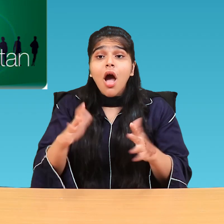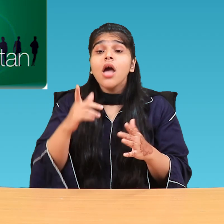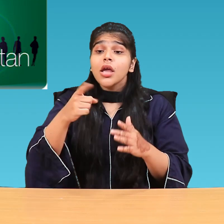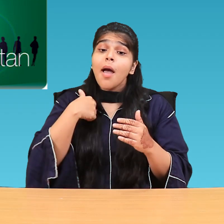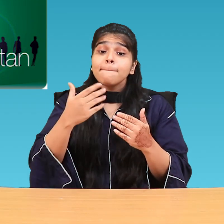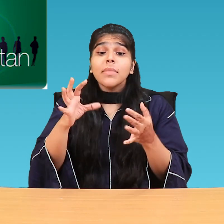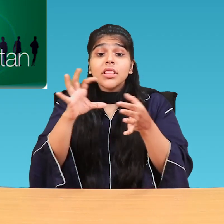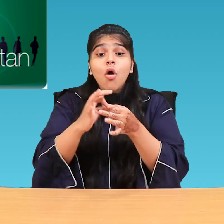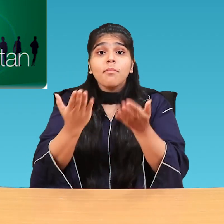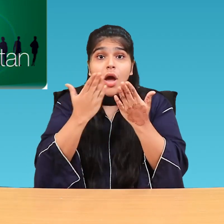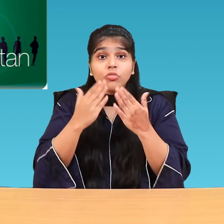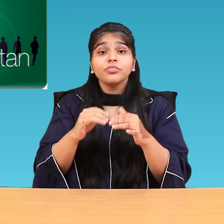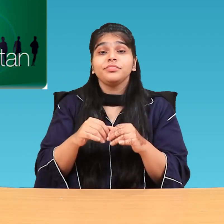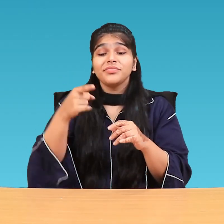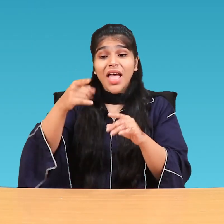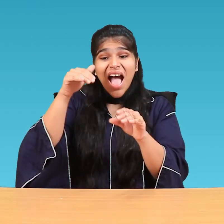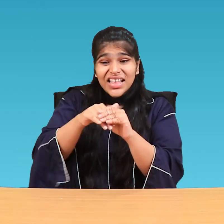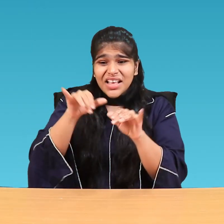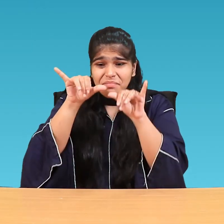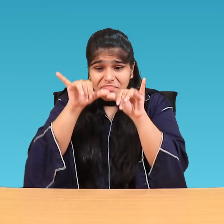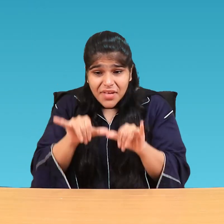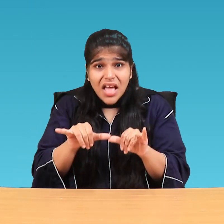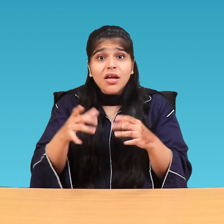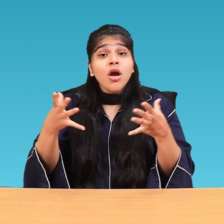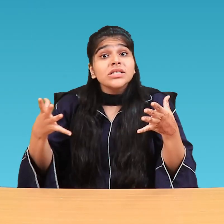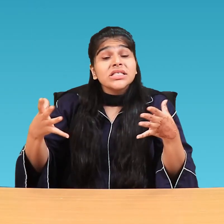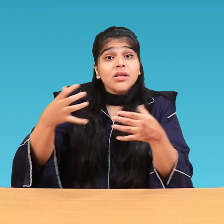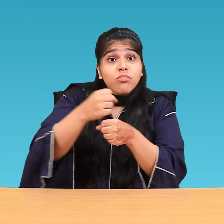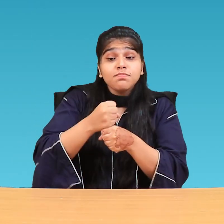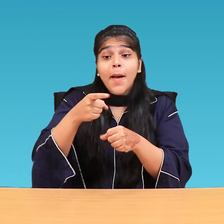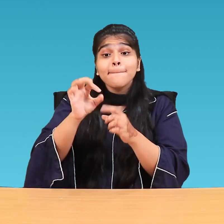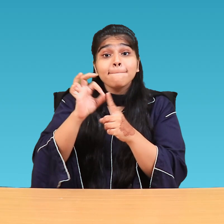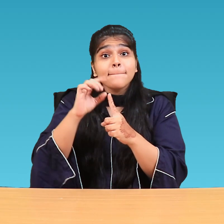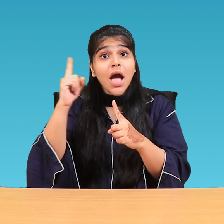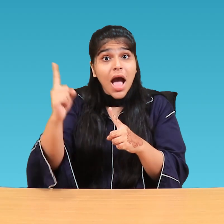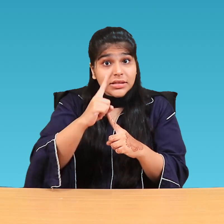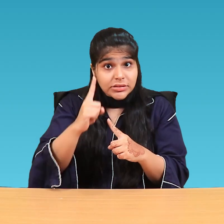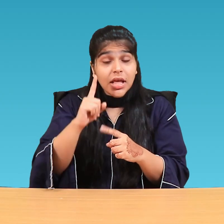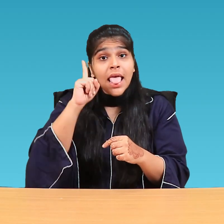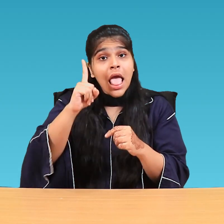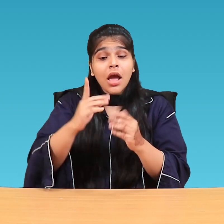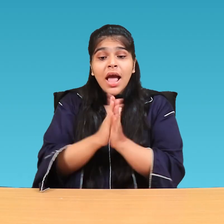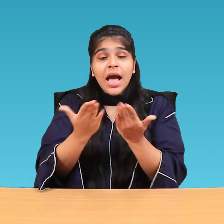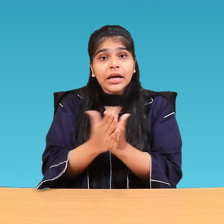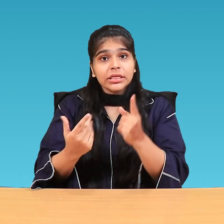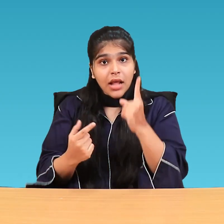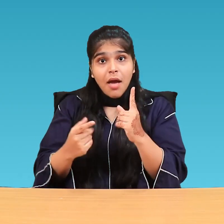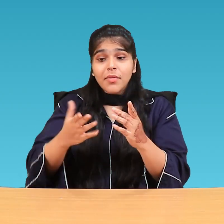इस करिकुलम के अंडर पूरे पाकिस्तान में एक ही सिलेबस, एक ही टीचिंग